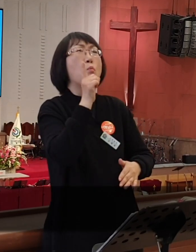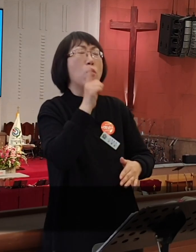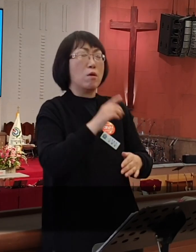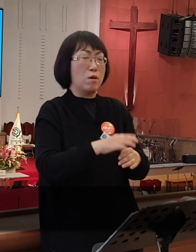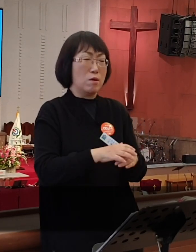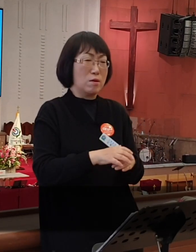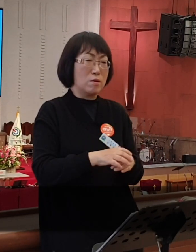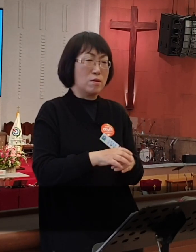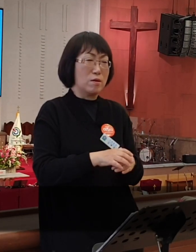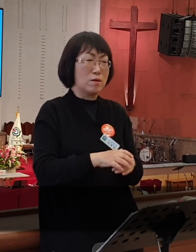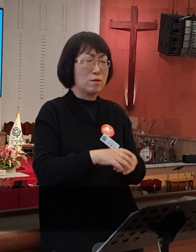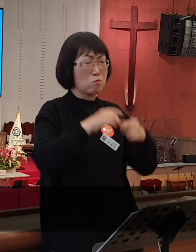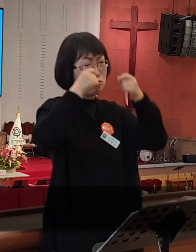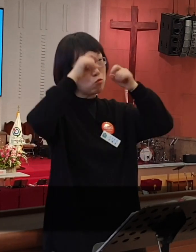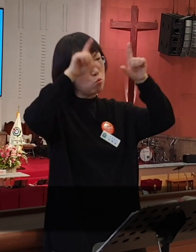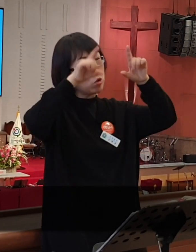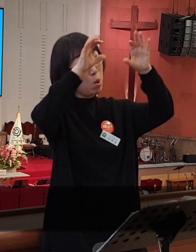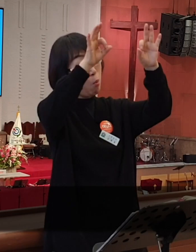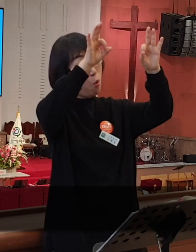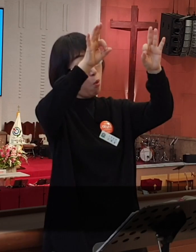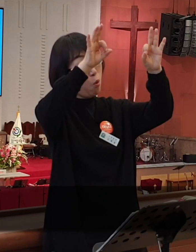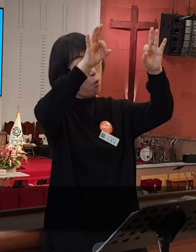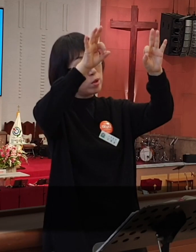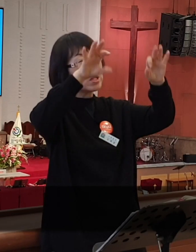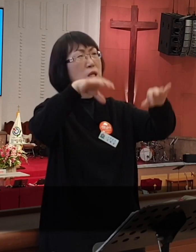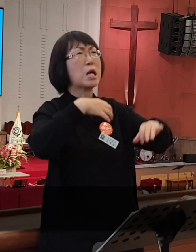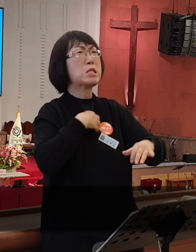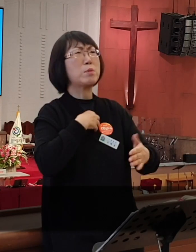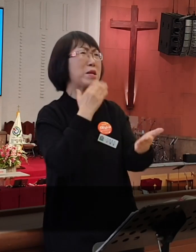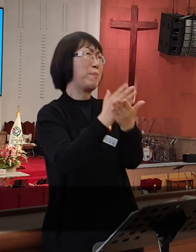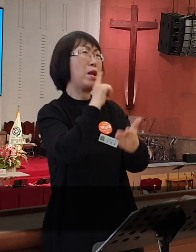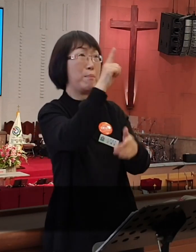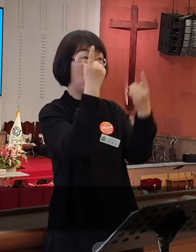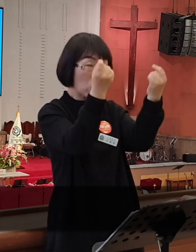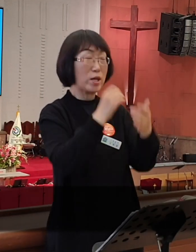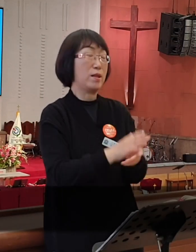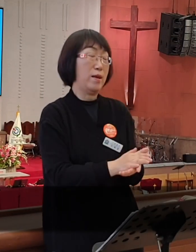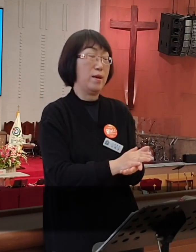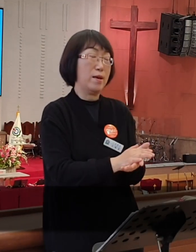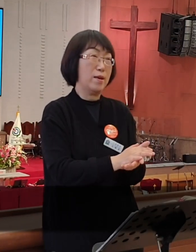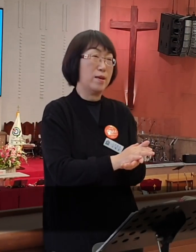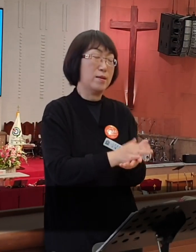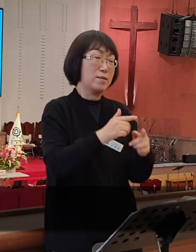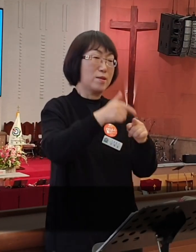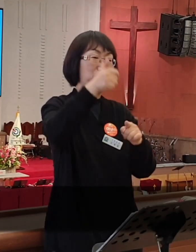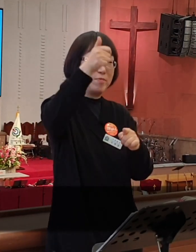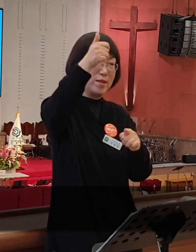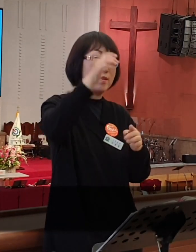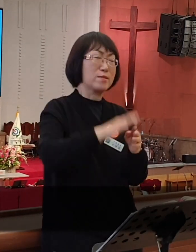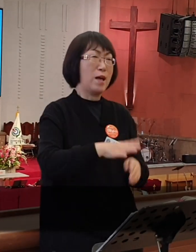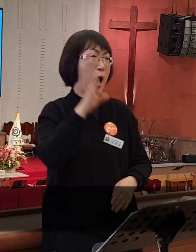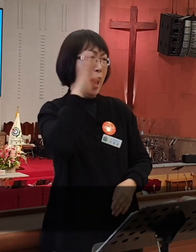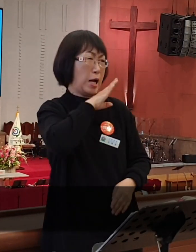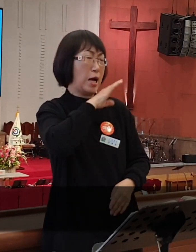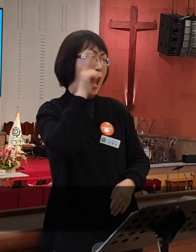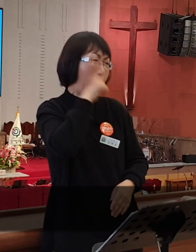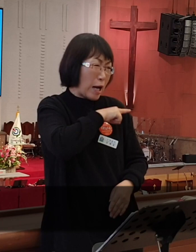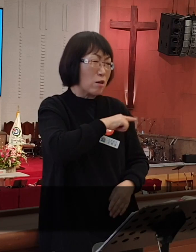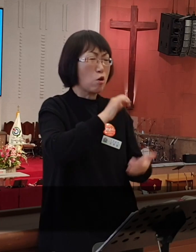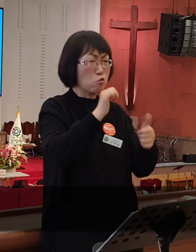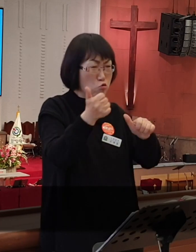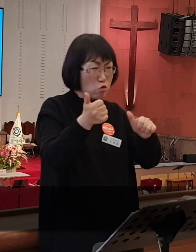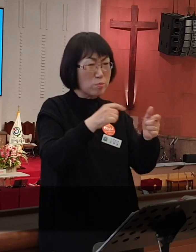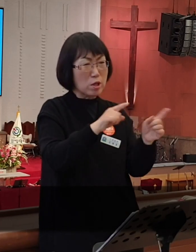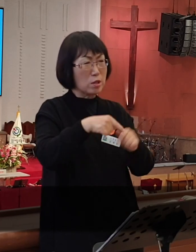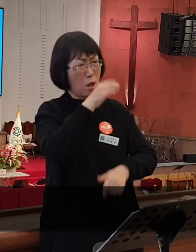욱하고 올라오셨습니다. 그 이야기가 여기 근심하지 말라는 그 이야기예요. 예수님께서 악한 것들,